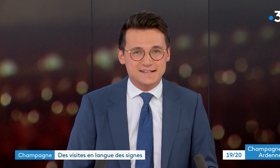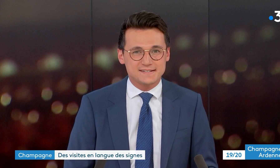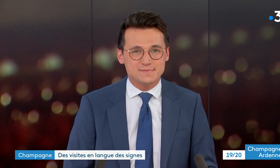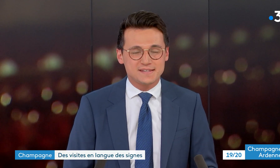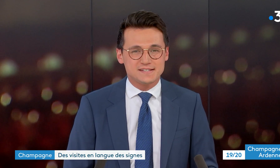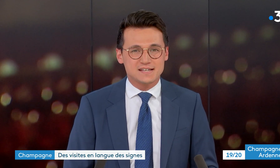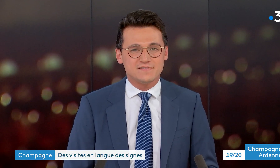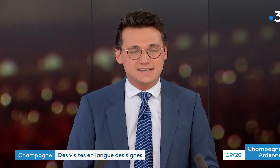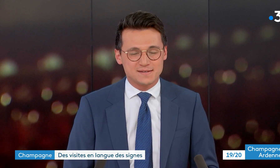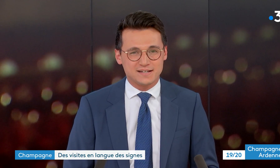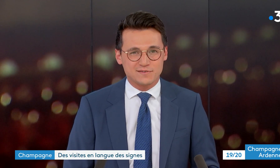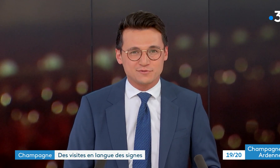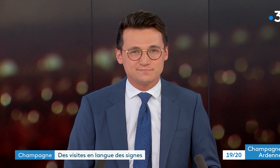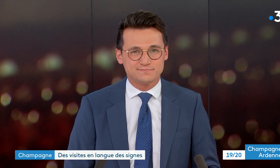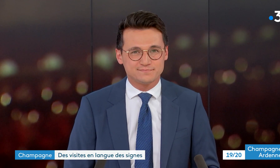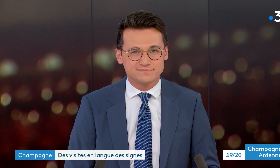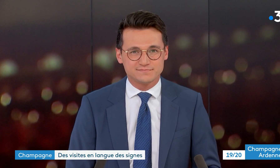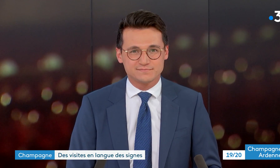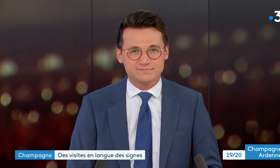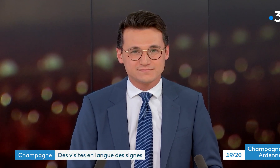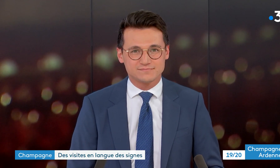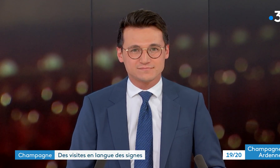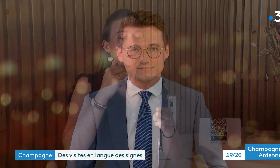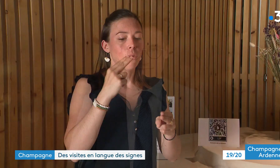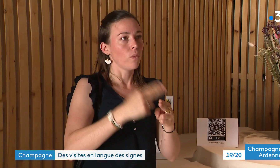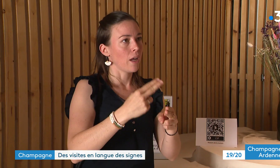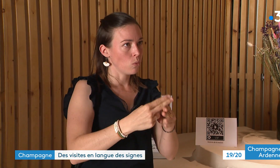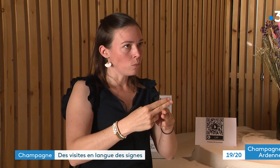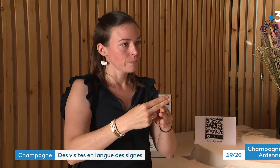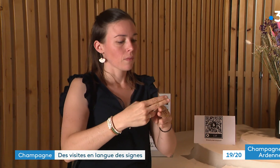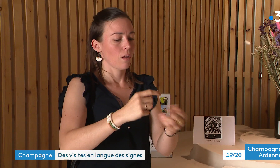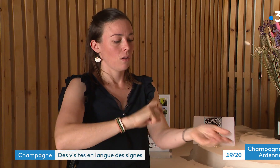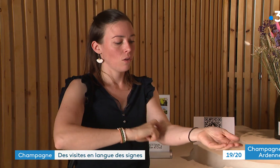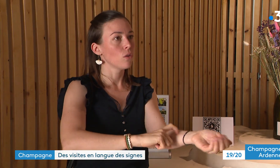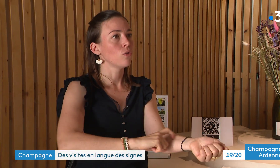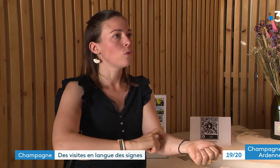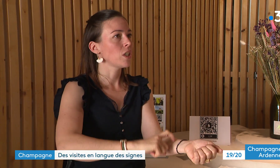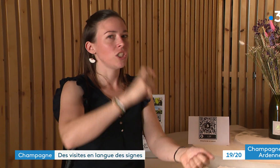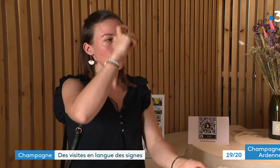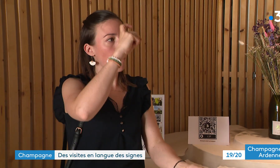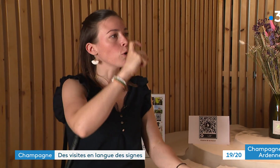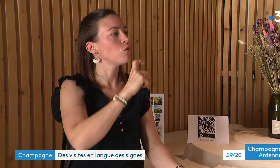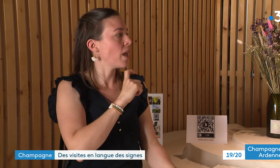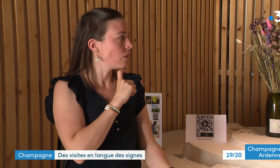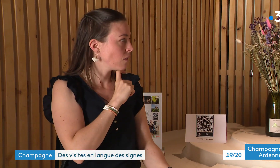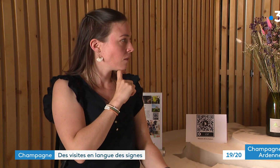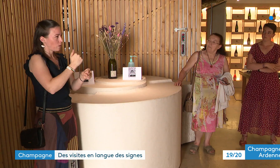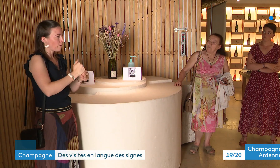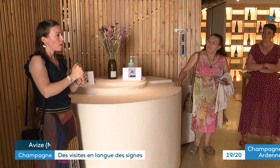Cécile Banazic avec Isabelle Griffon. Charlotte de Souza, vigneronne, a appris une nouvelle langue pour ses visites. On travaille